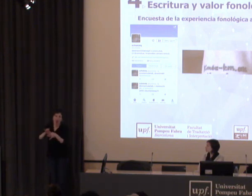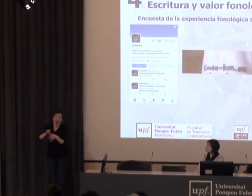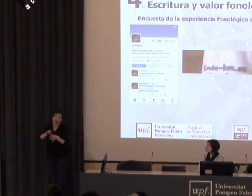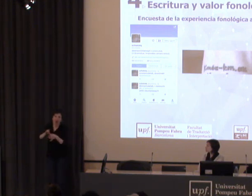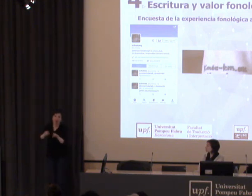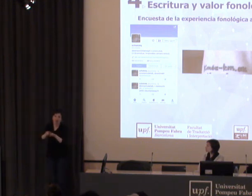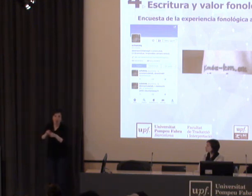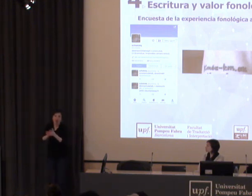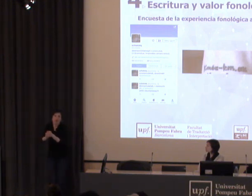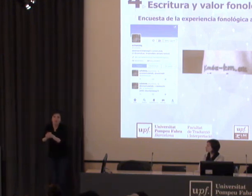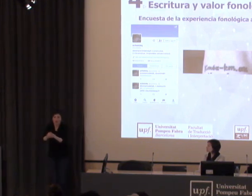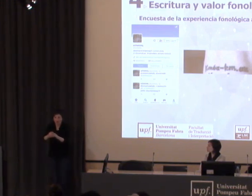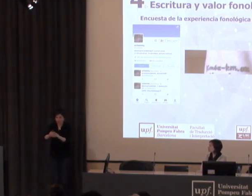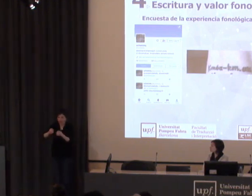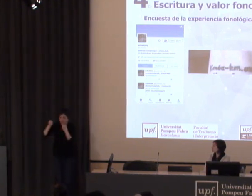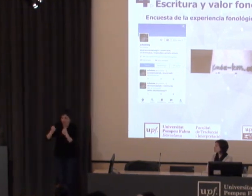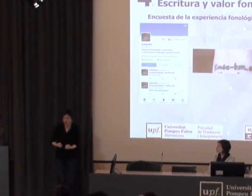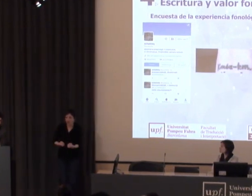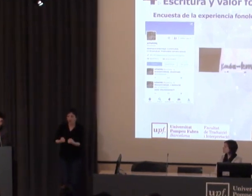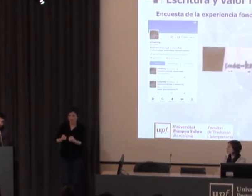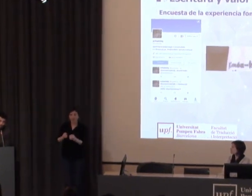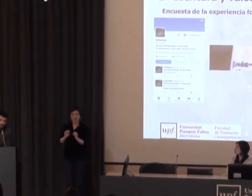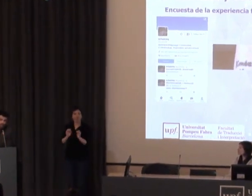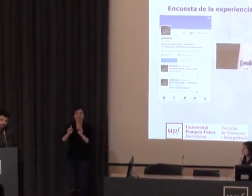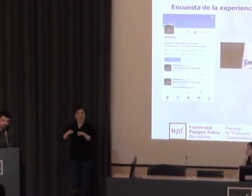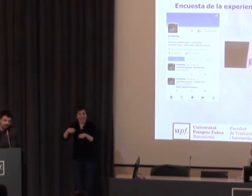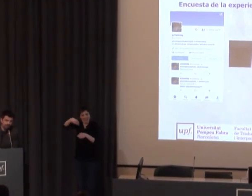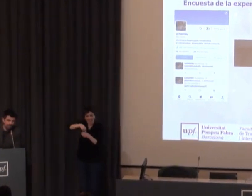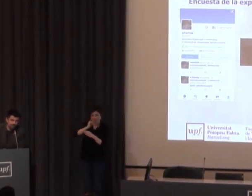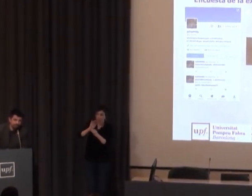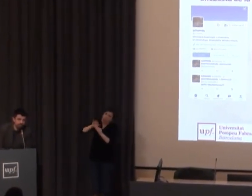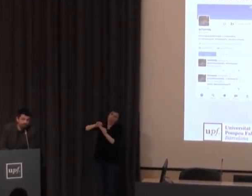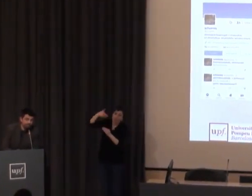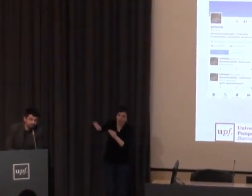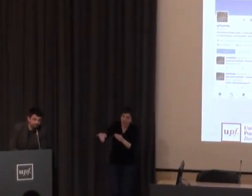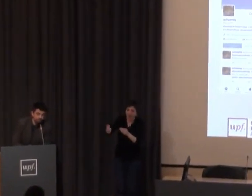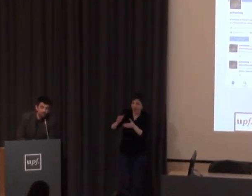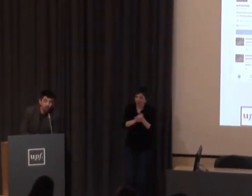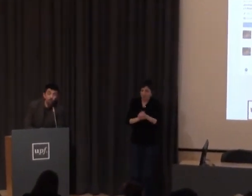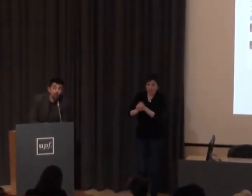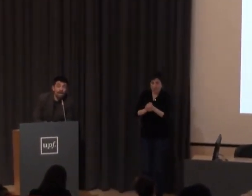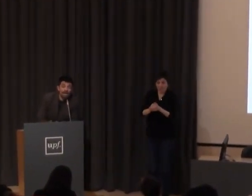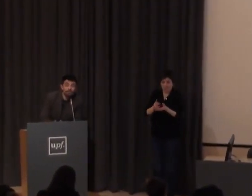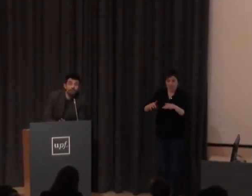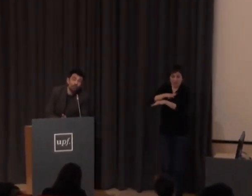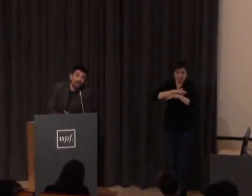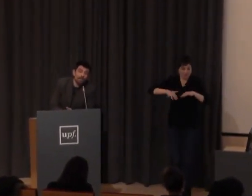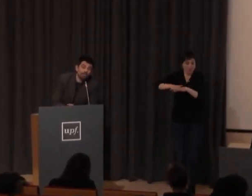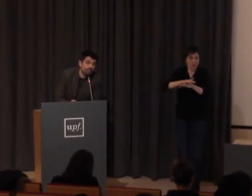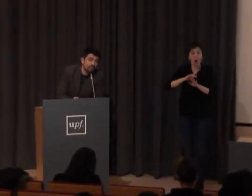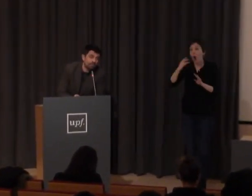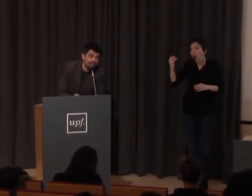fraternal muy importante y quedan dentro del instituto y fuera etcétera etcétera ojalá